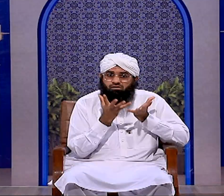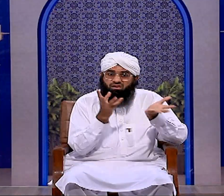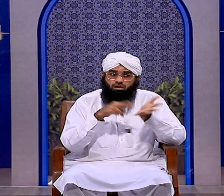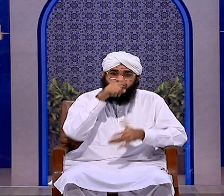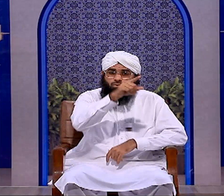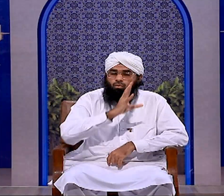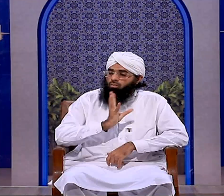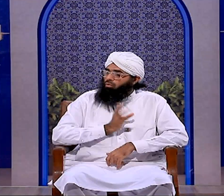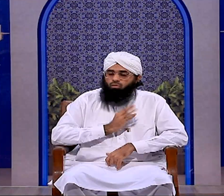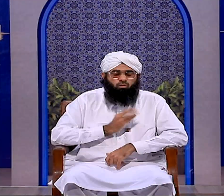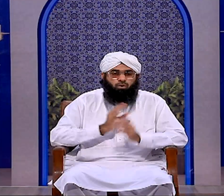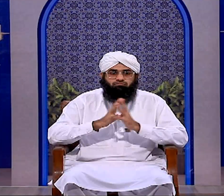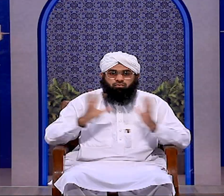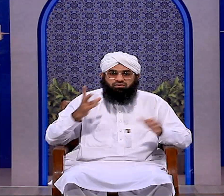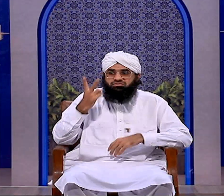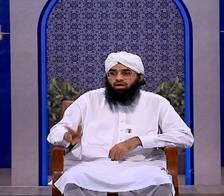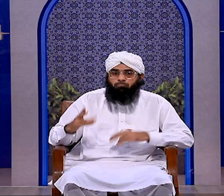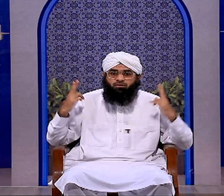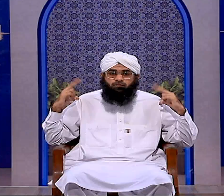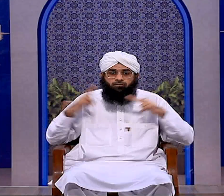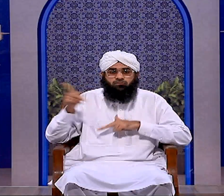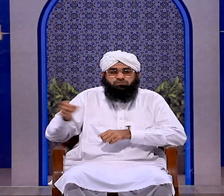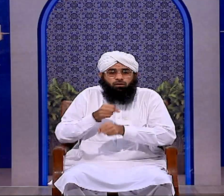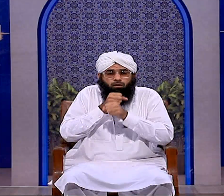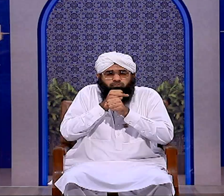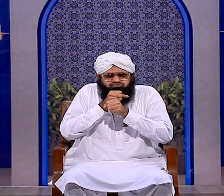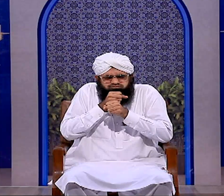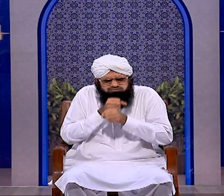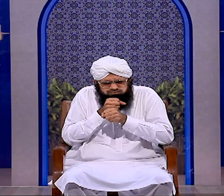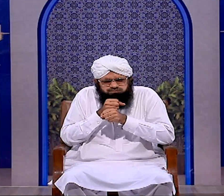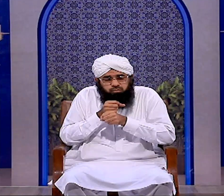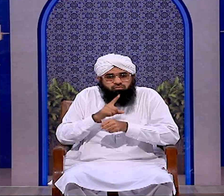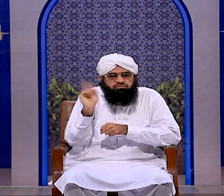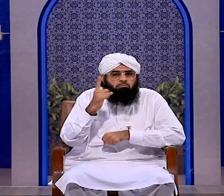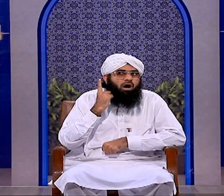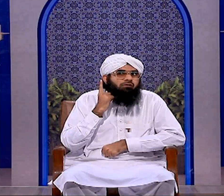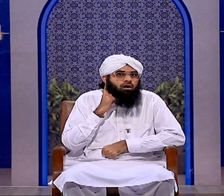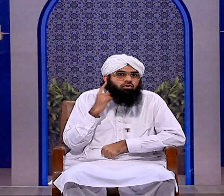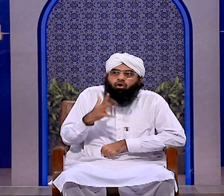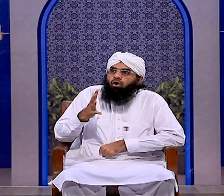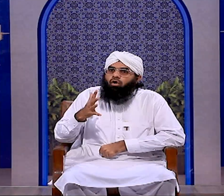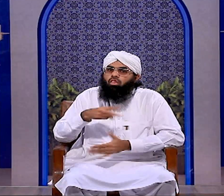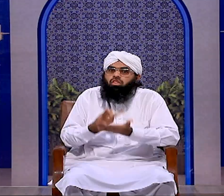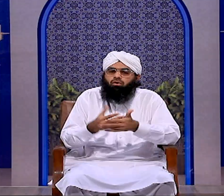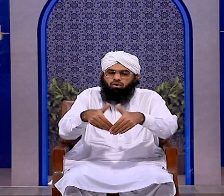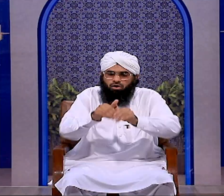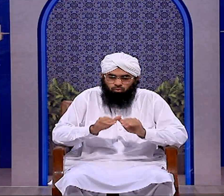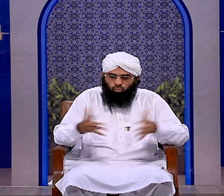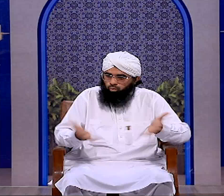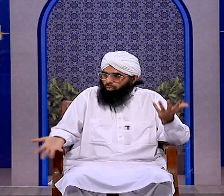وہ دن کتنا ہولناک دن ہوگا جب حضرت اسرافیل علیہ السلام سور پھونکیں گے۔ سور کی ہولناک آواز